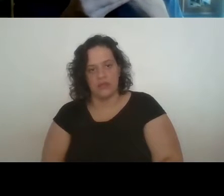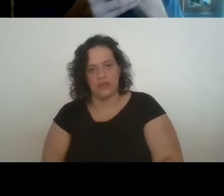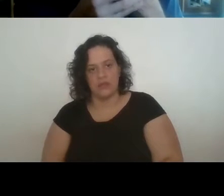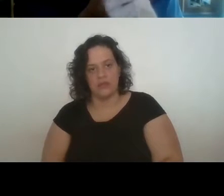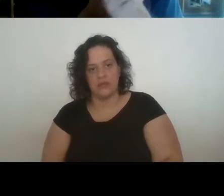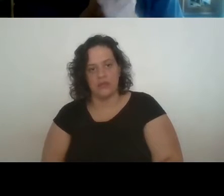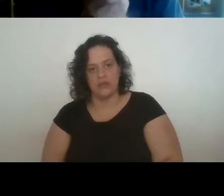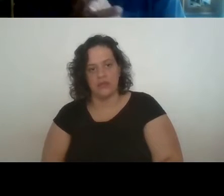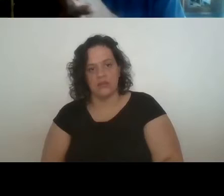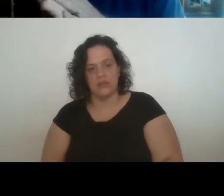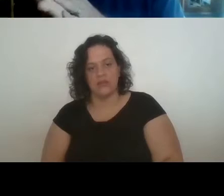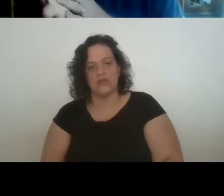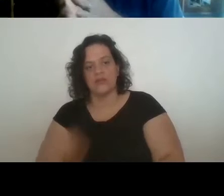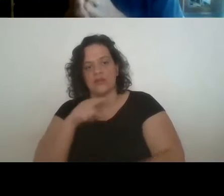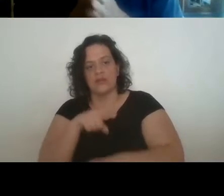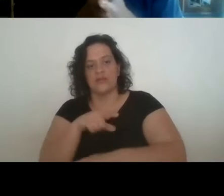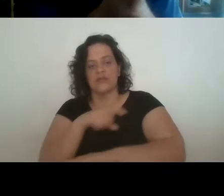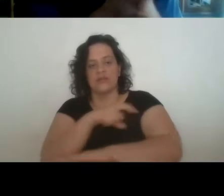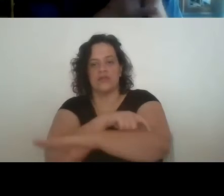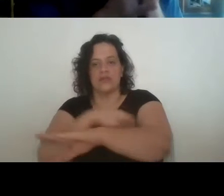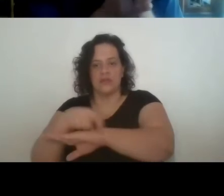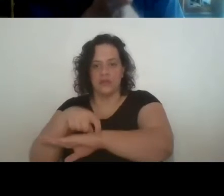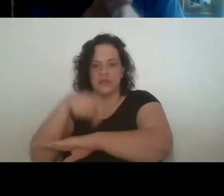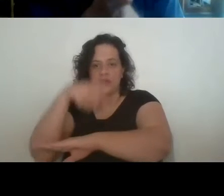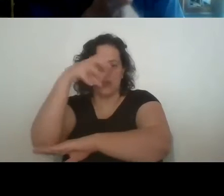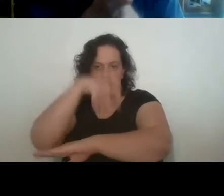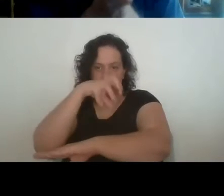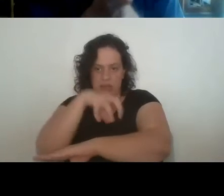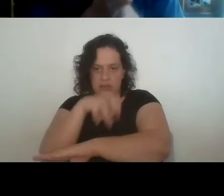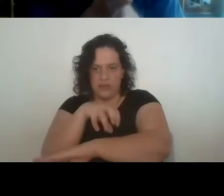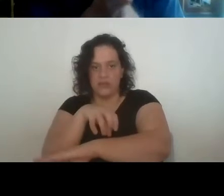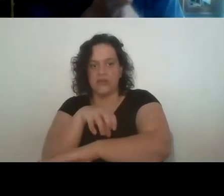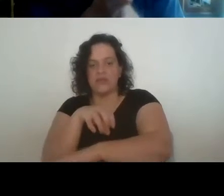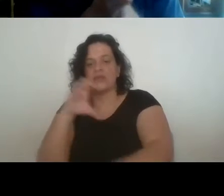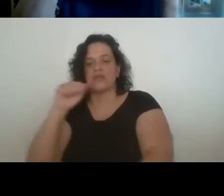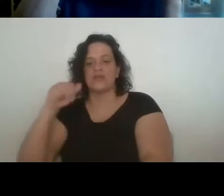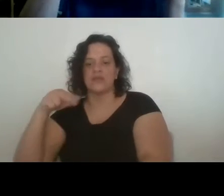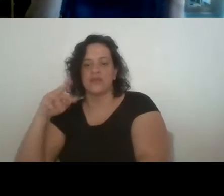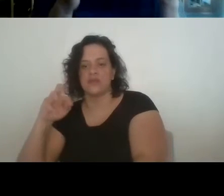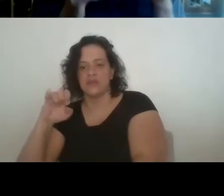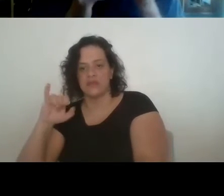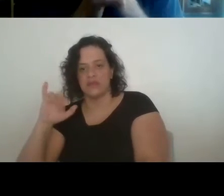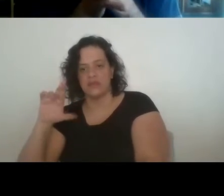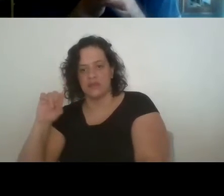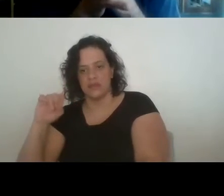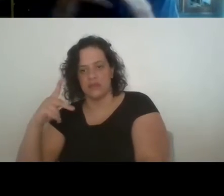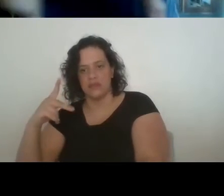do canteiro pluvial, e aí falando especificamente da nossa situação aqui,